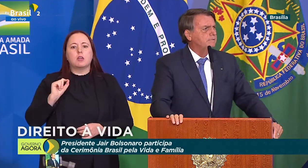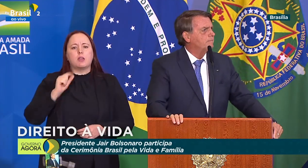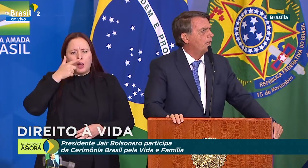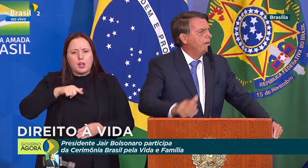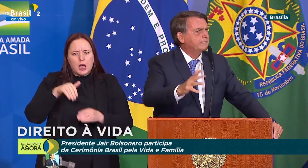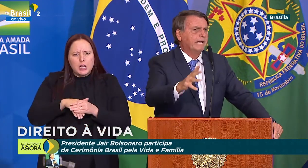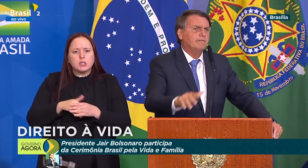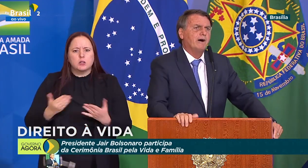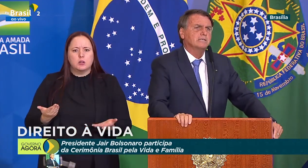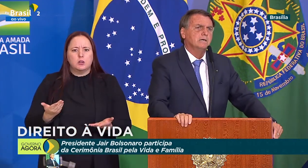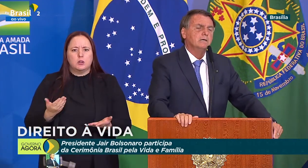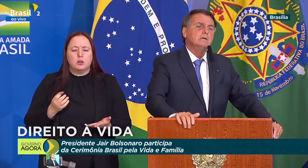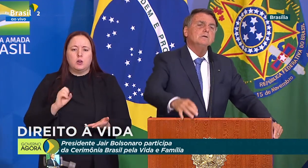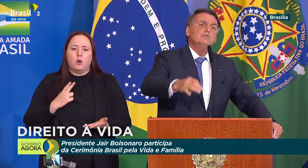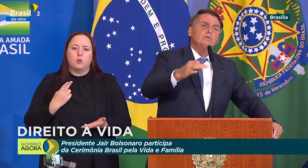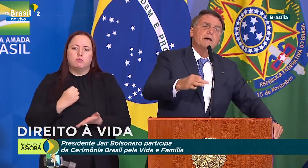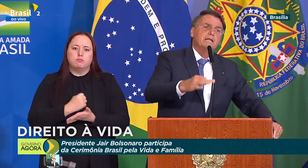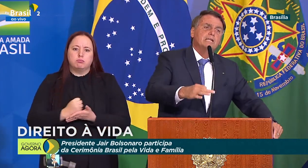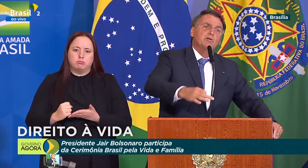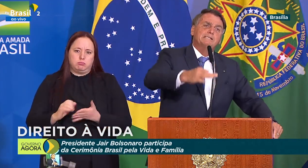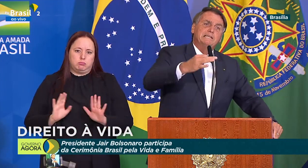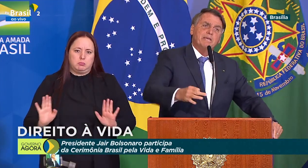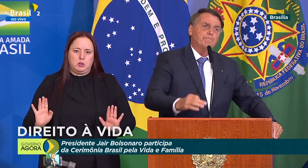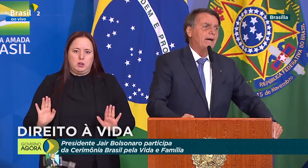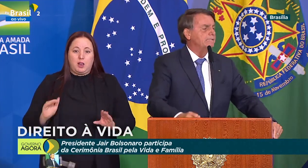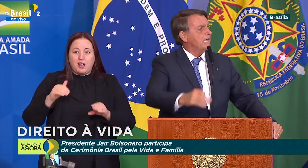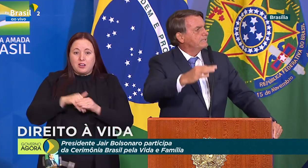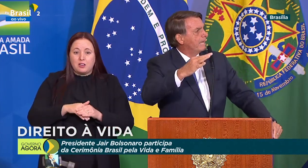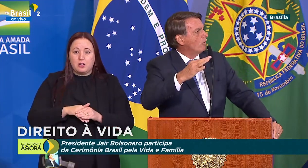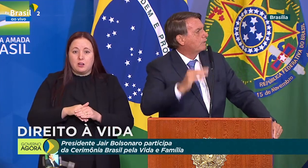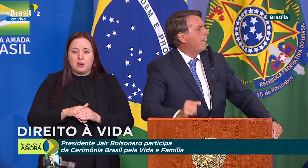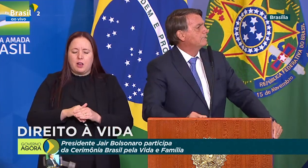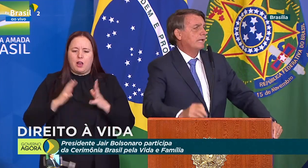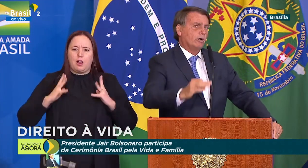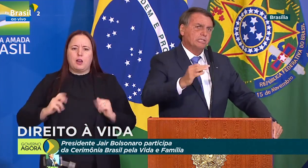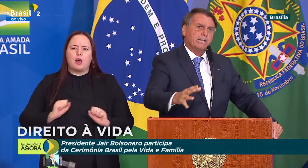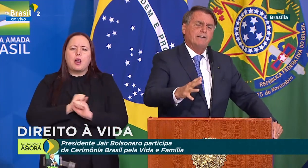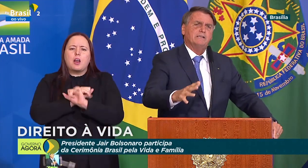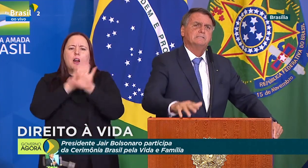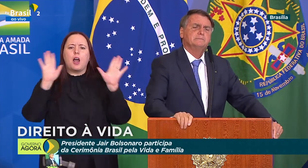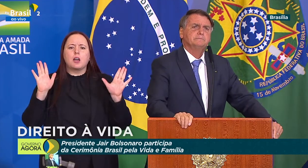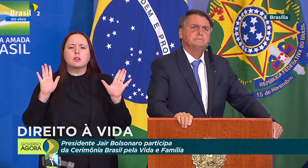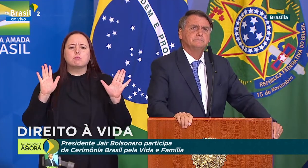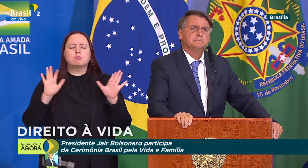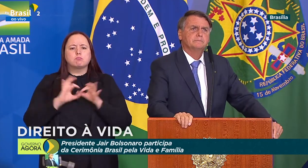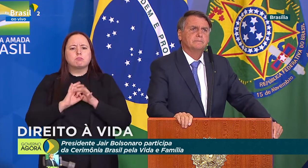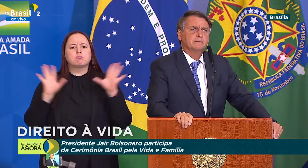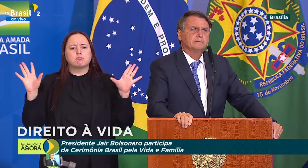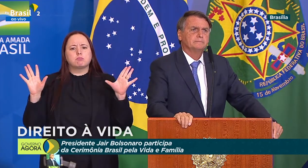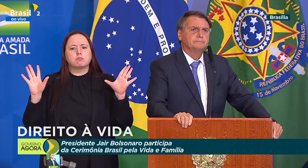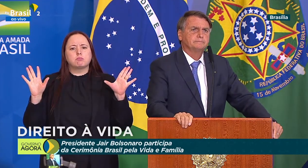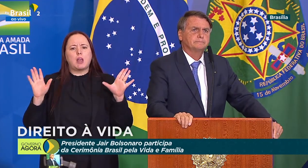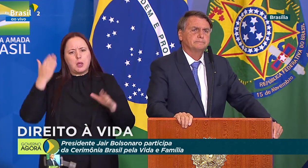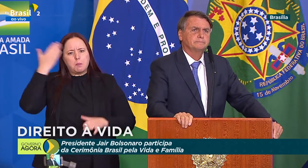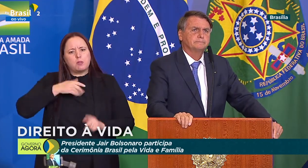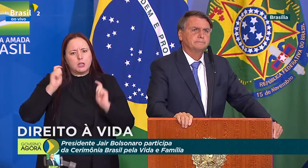ganhar as eleições eu entregue a faixa no umas eleições limpas democráticas e auditáveis